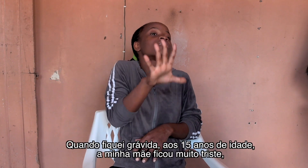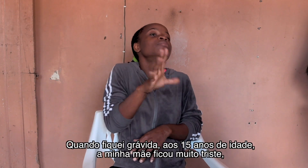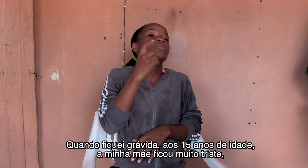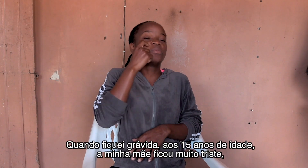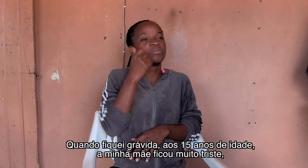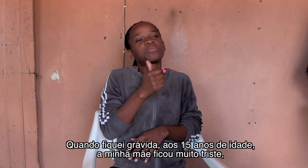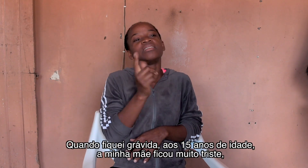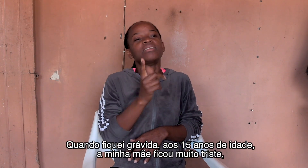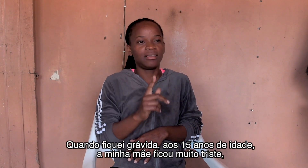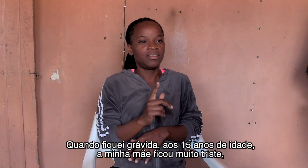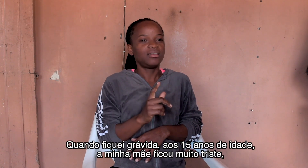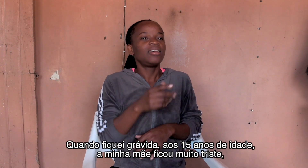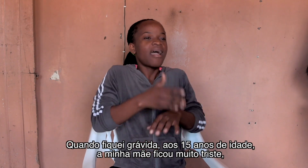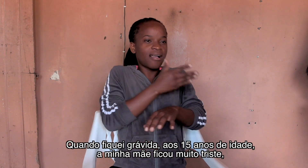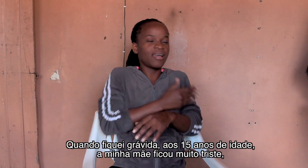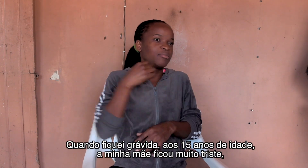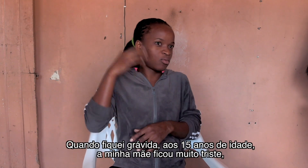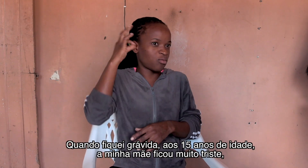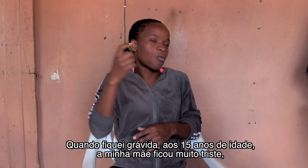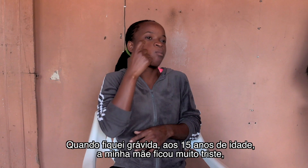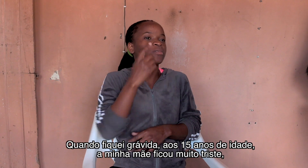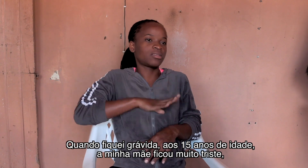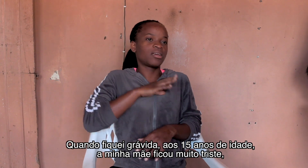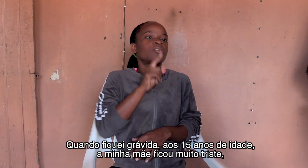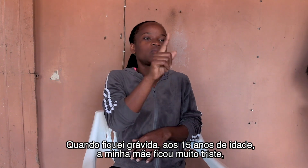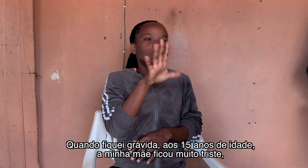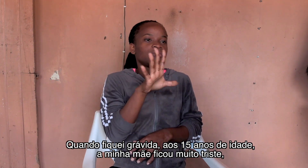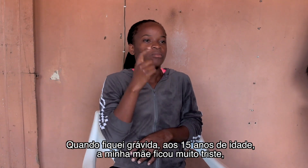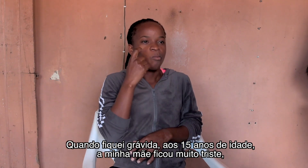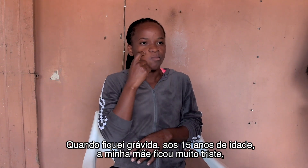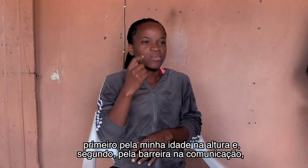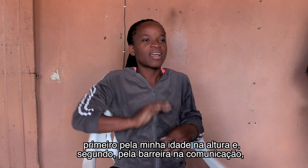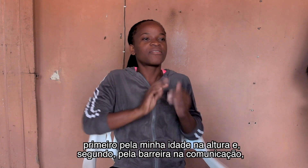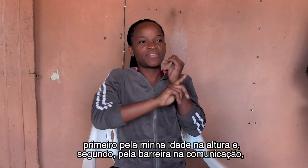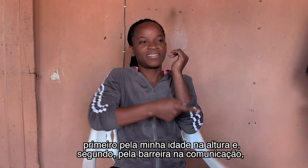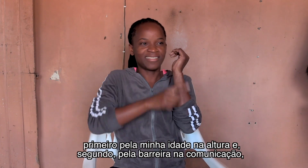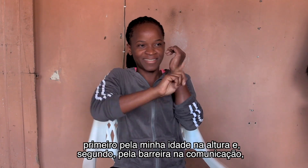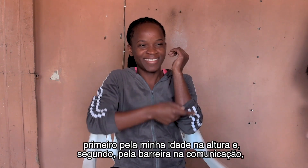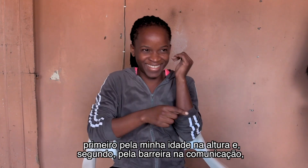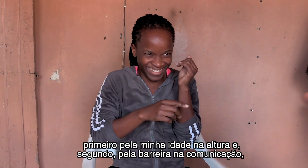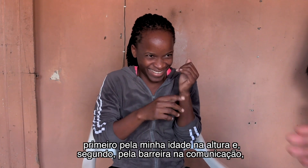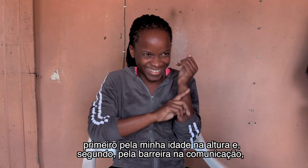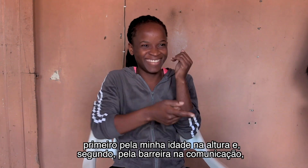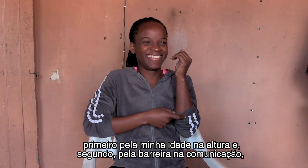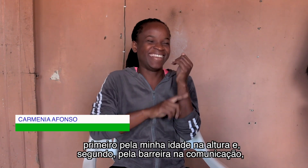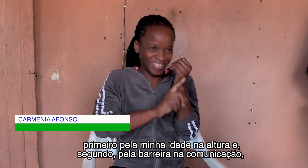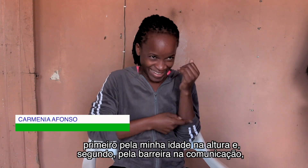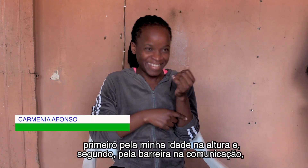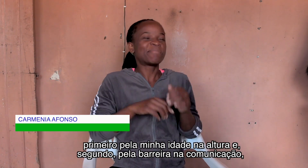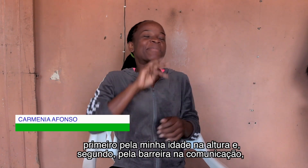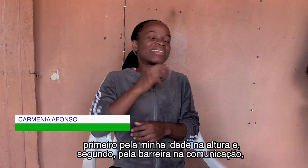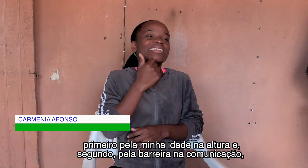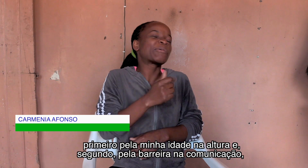Quando fiquei grávida aos 15 anos de idade, a minha mãe ficou muito triste. Primeiro, pela minha idade na altura